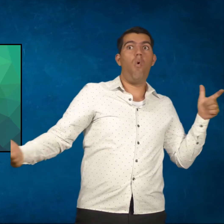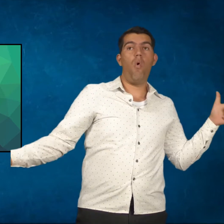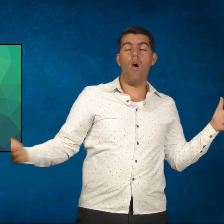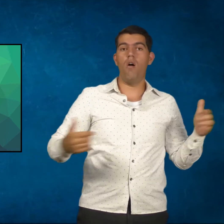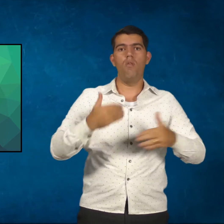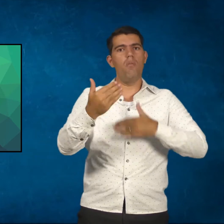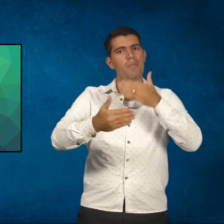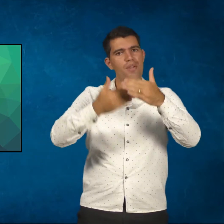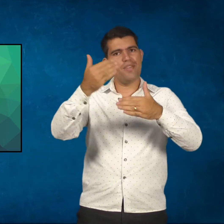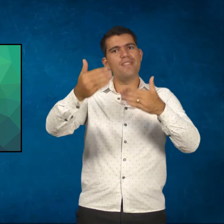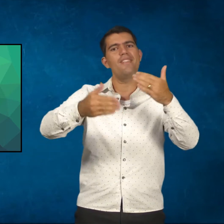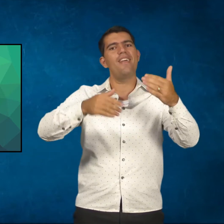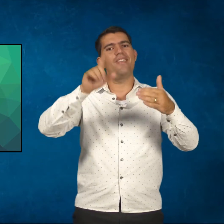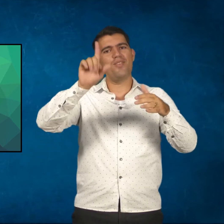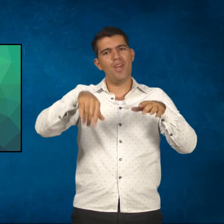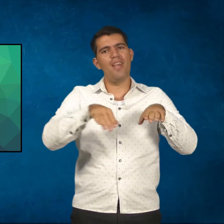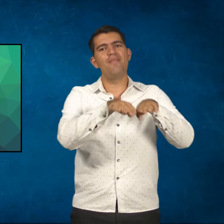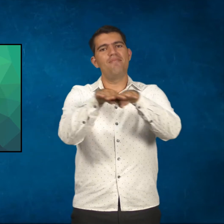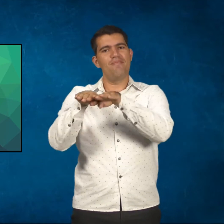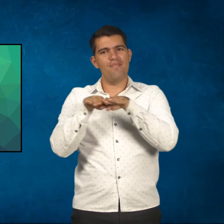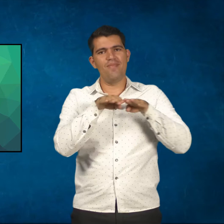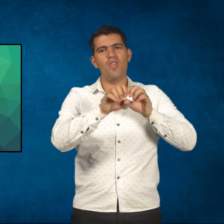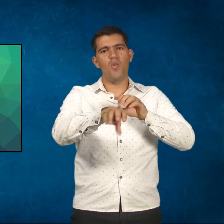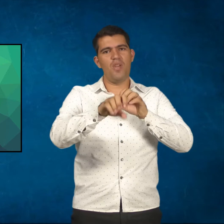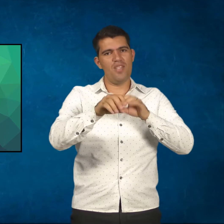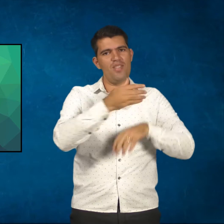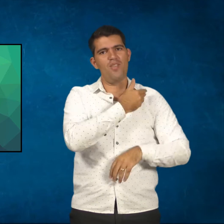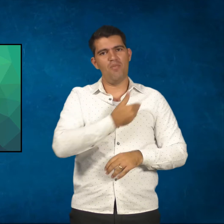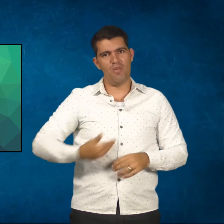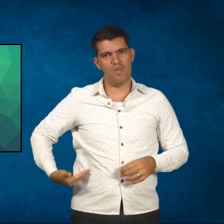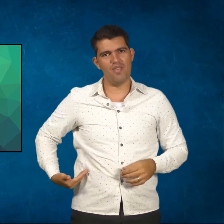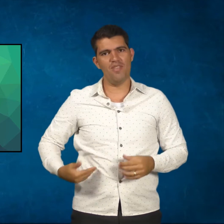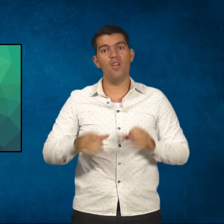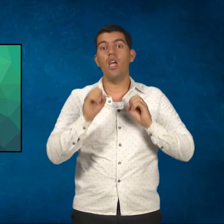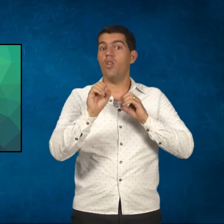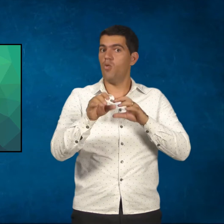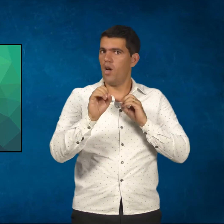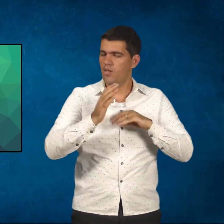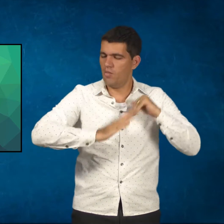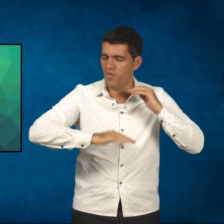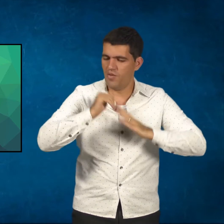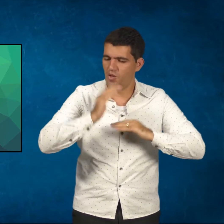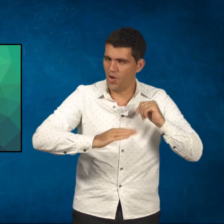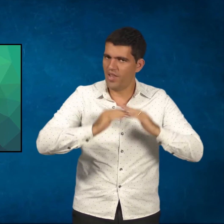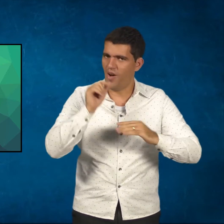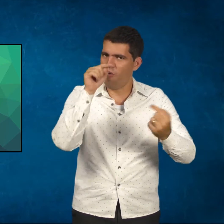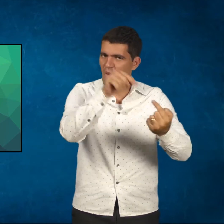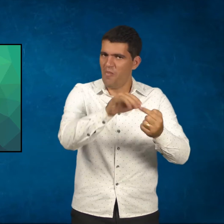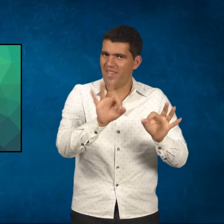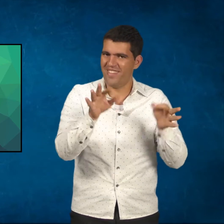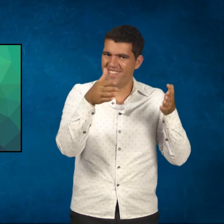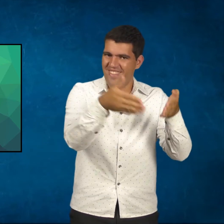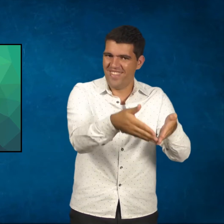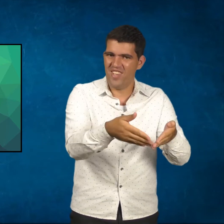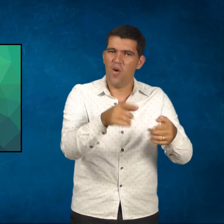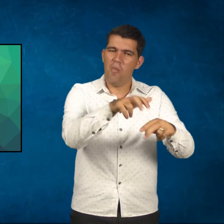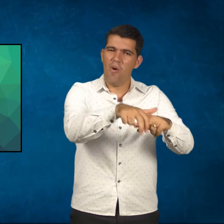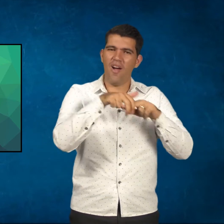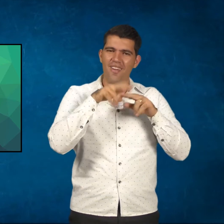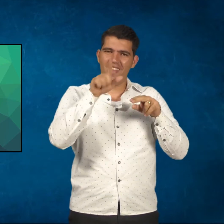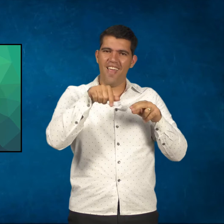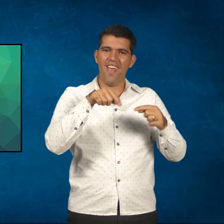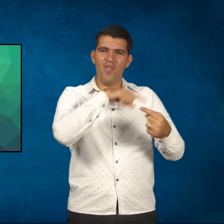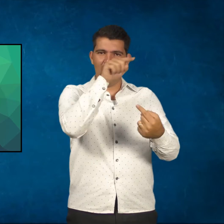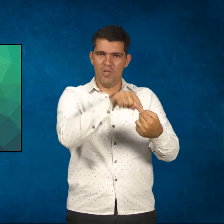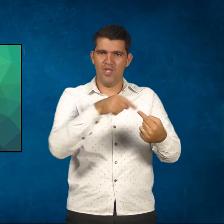no processo de redemocratização do ensino público, da educação profissional mais especificamente, que é o nosso